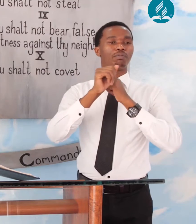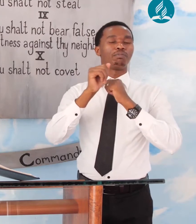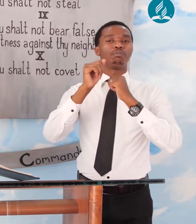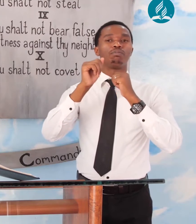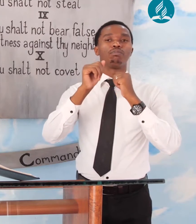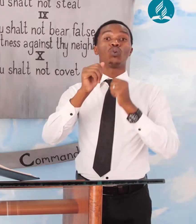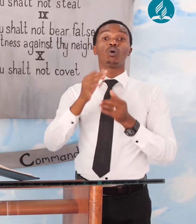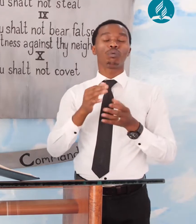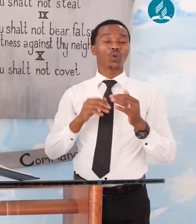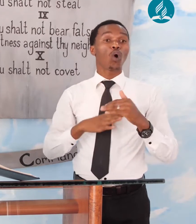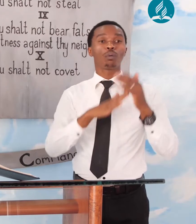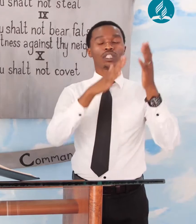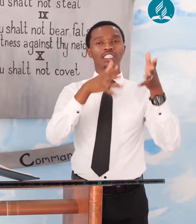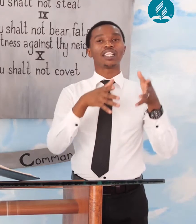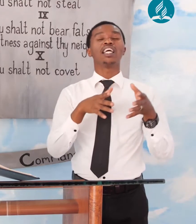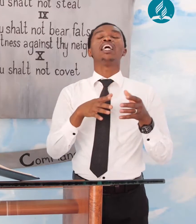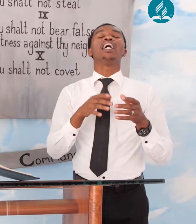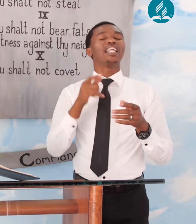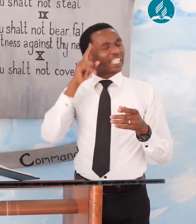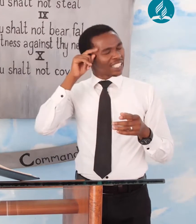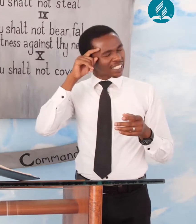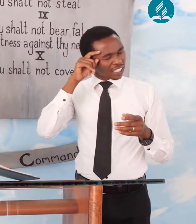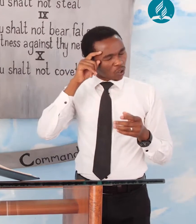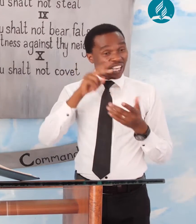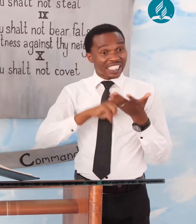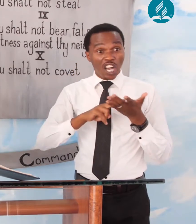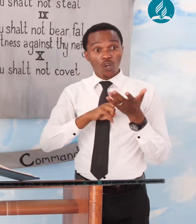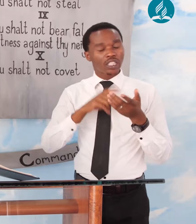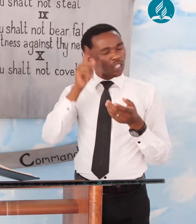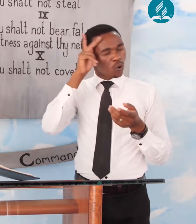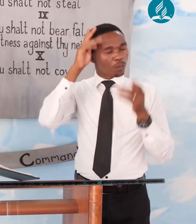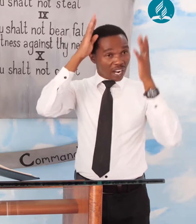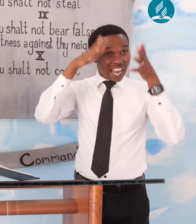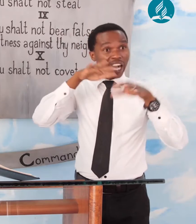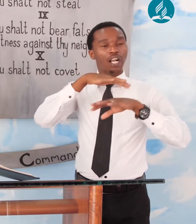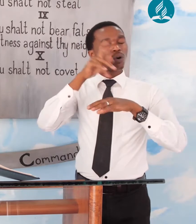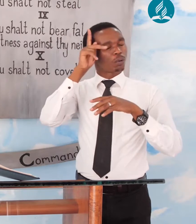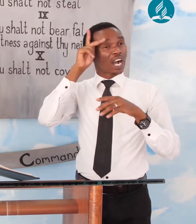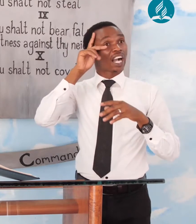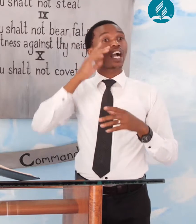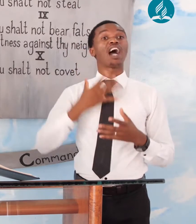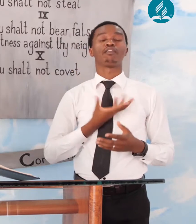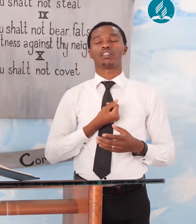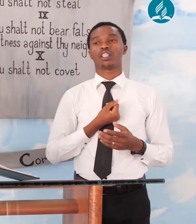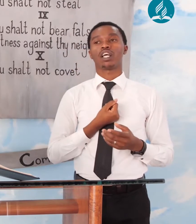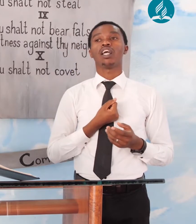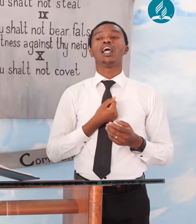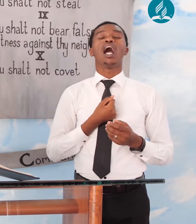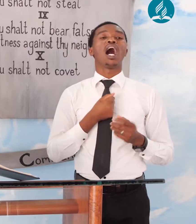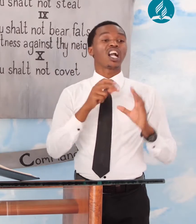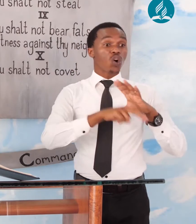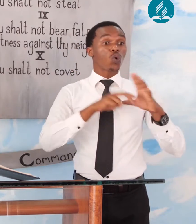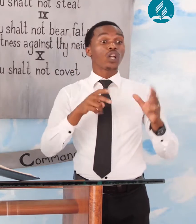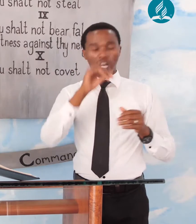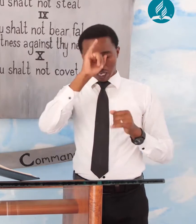ayo mashuri yose yize aya leadership cyangwa se ay'ubuyobozi ndetse nayo y'igisirikare